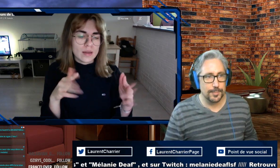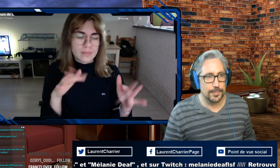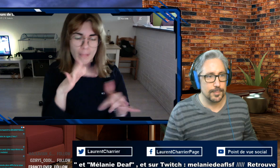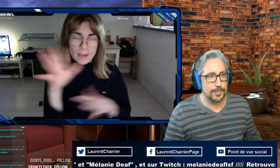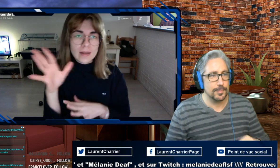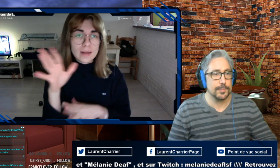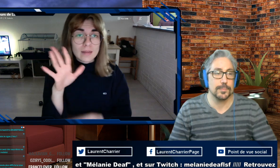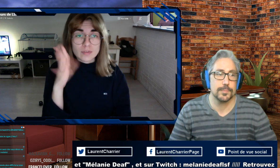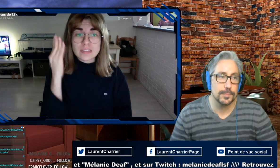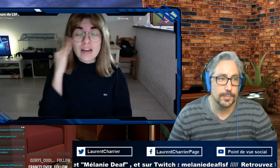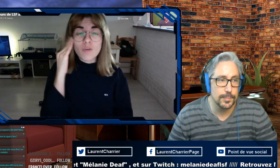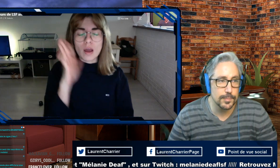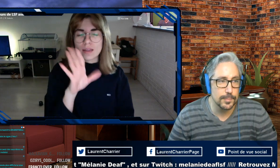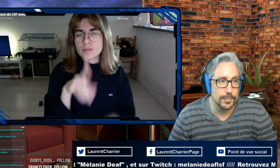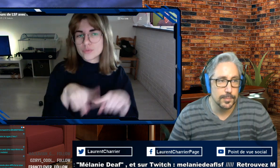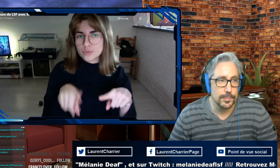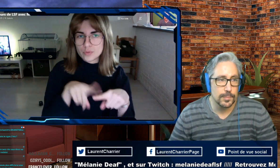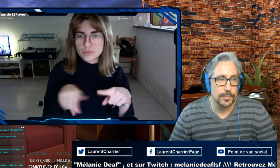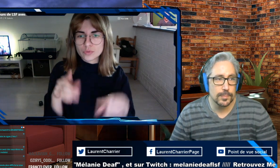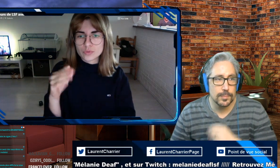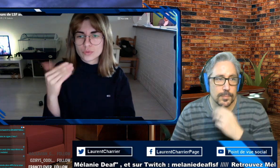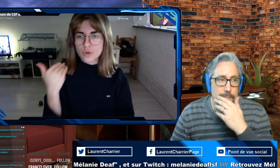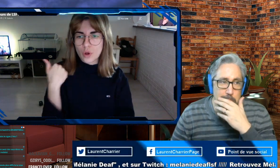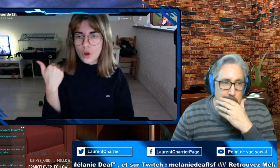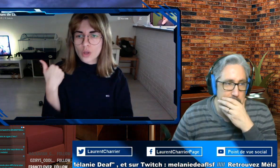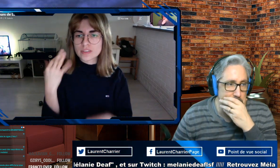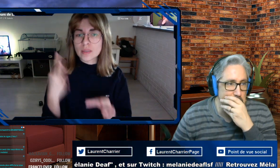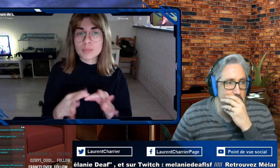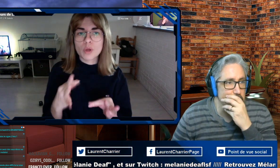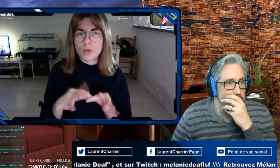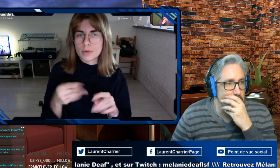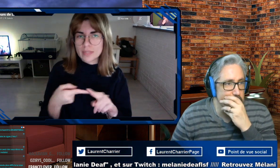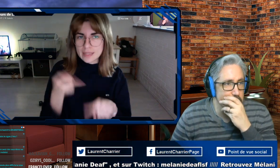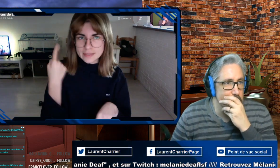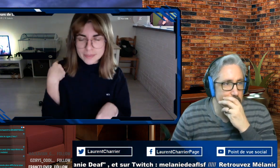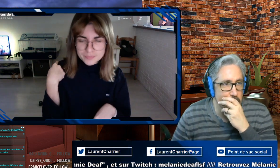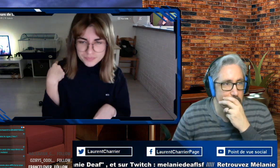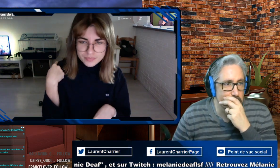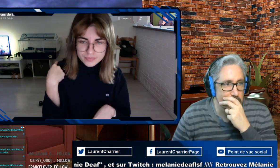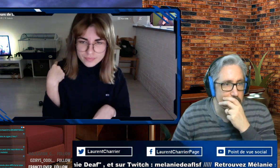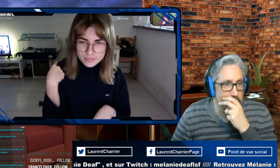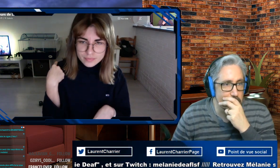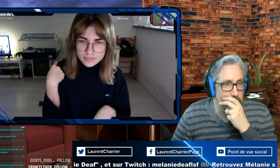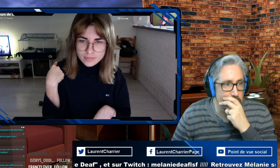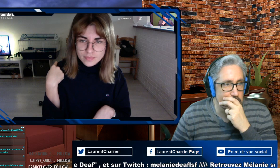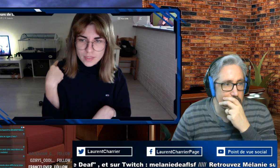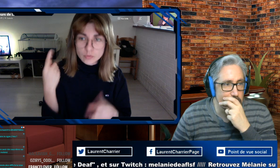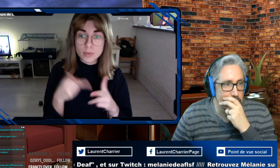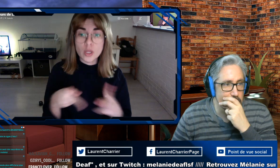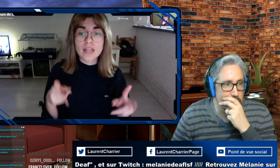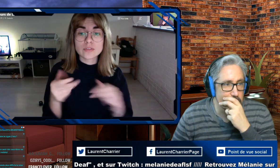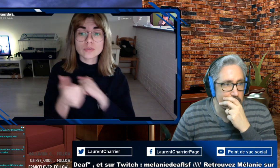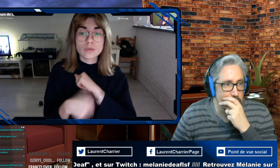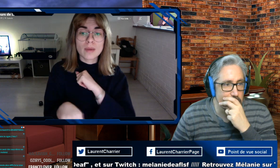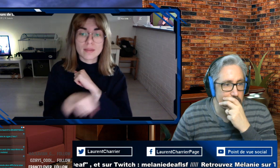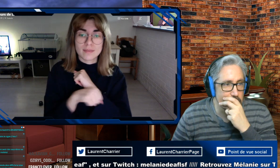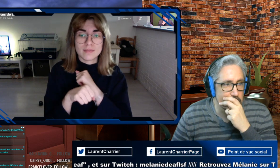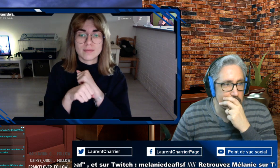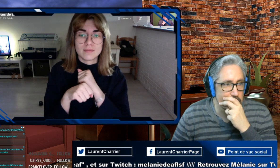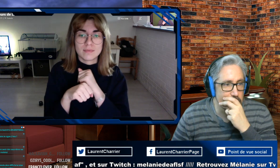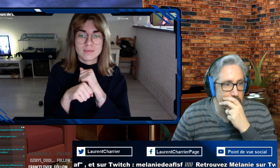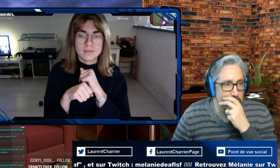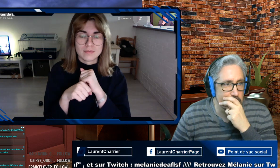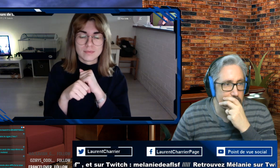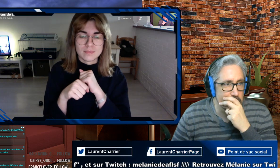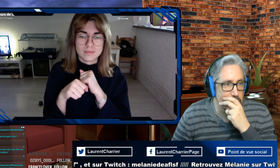c'est vrai. Hein? Je sais savoir quelque chose que en septembre dernier, mais pendant la semaine